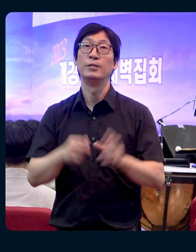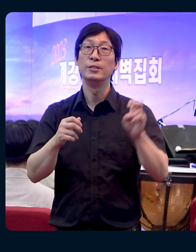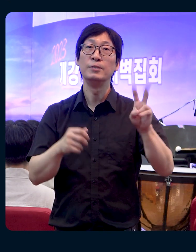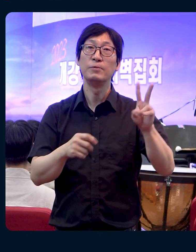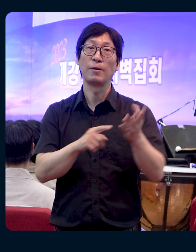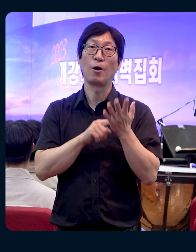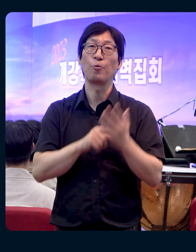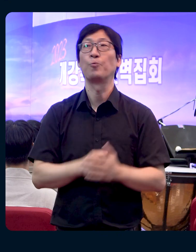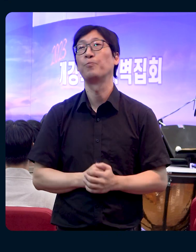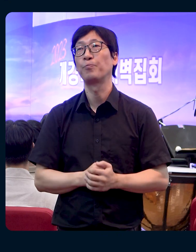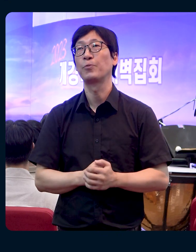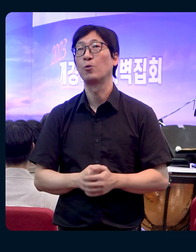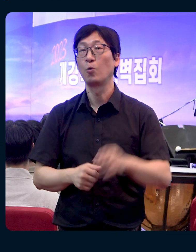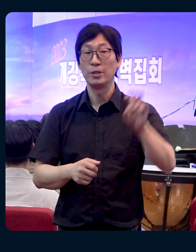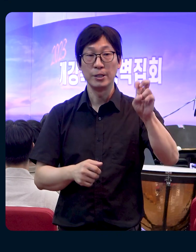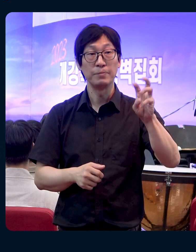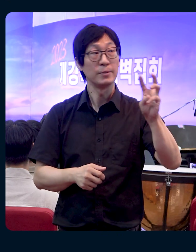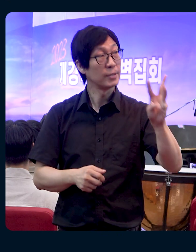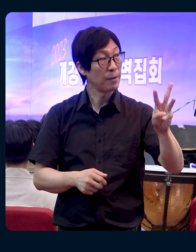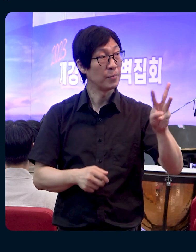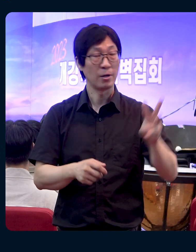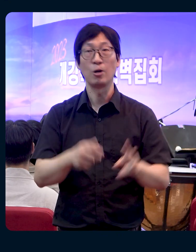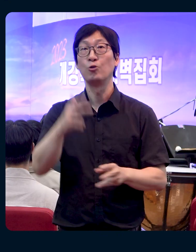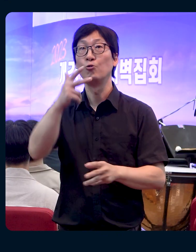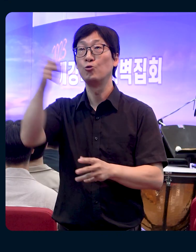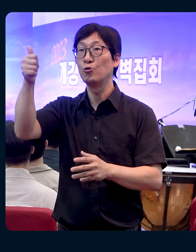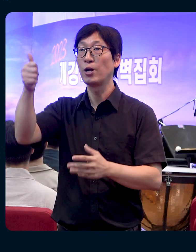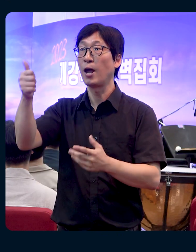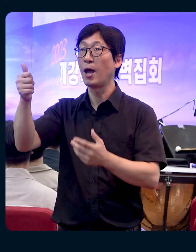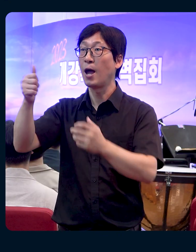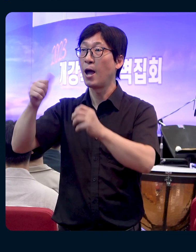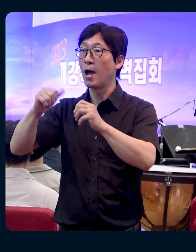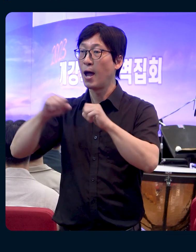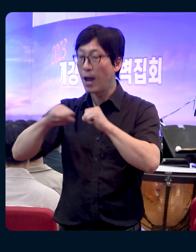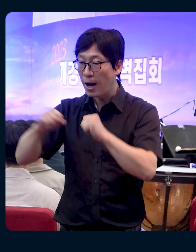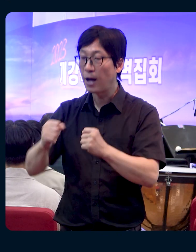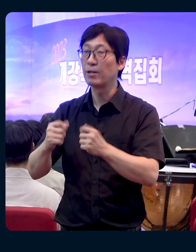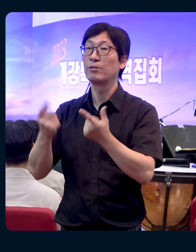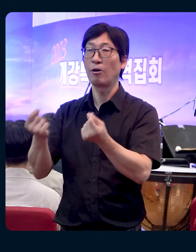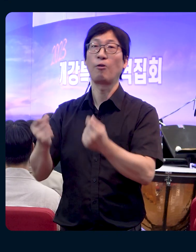22절에. 그리고 23절은 뭐예요? 죽게 하듯 하고 그랬습니다.